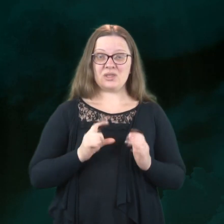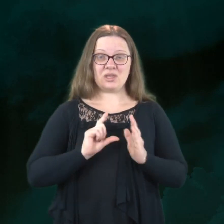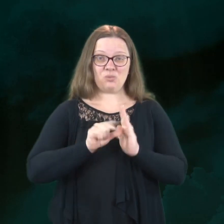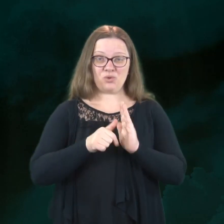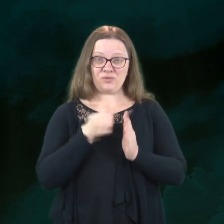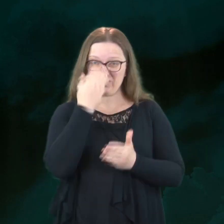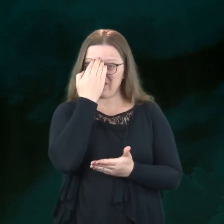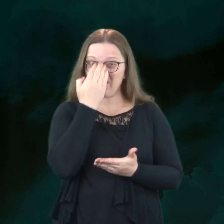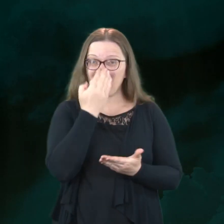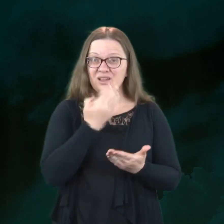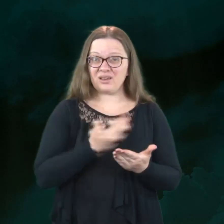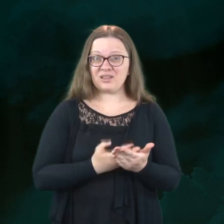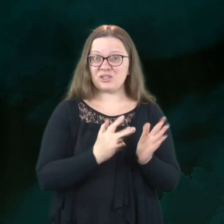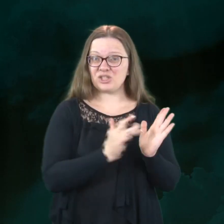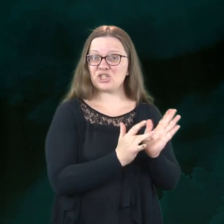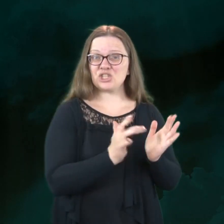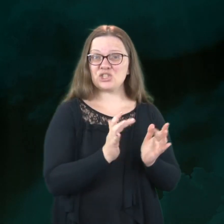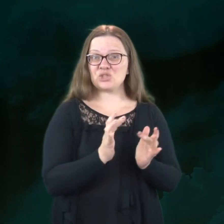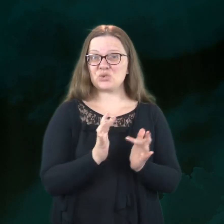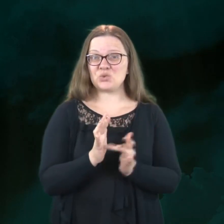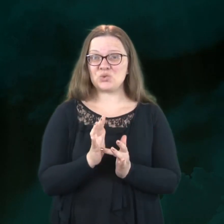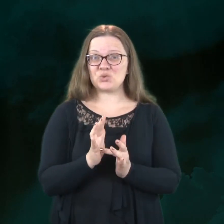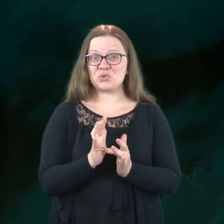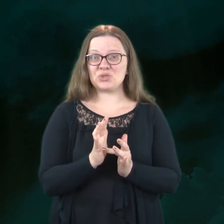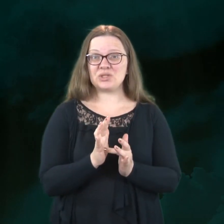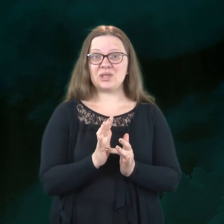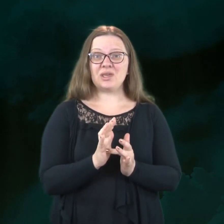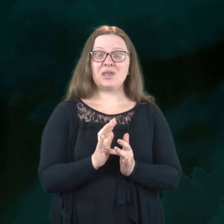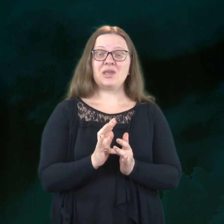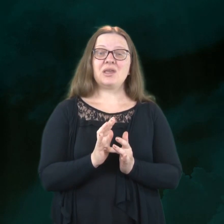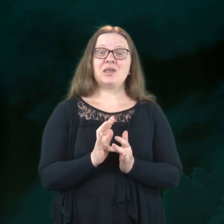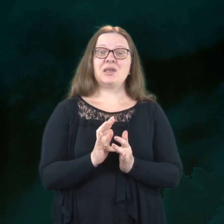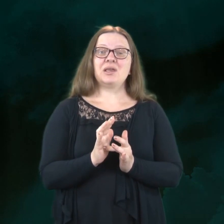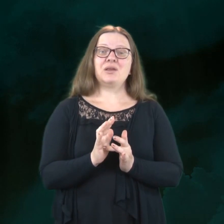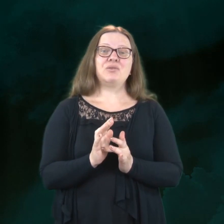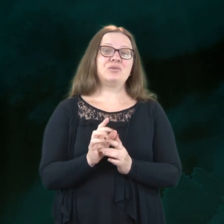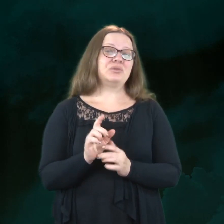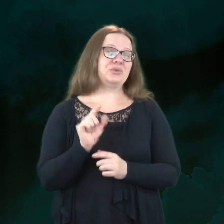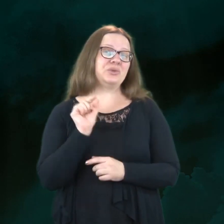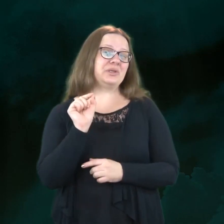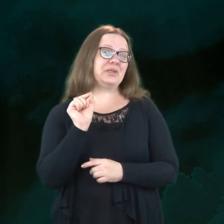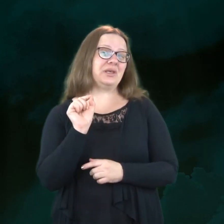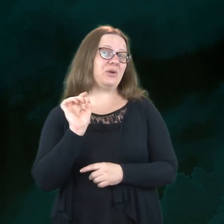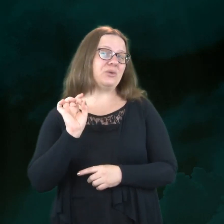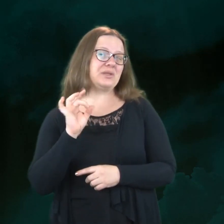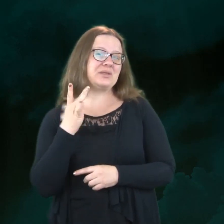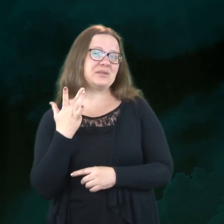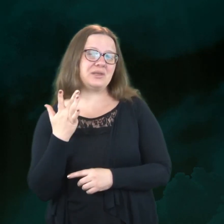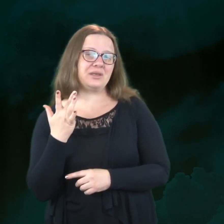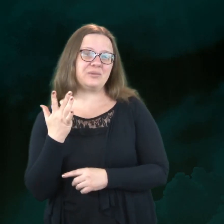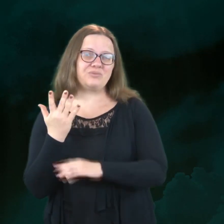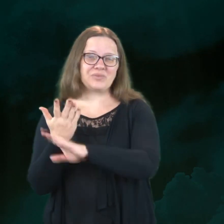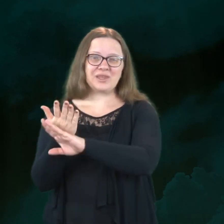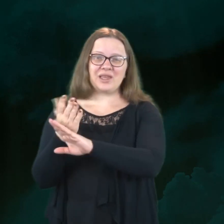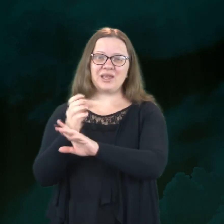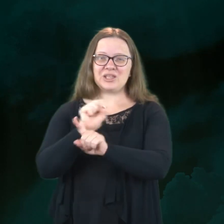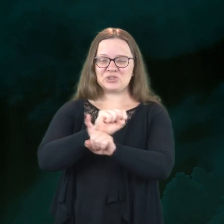quê? Sofreria isolamento social, religioso e social,